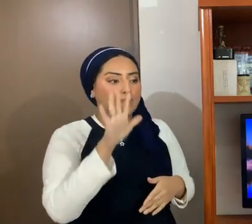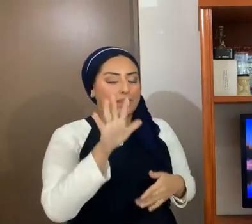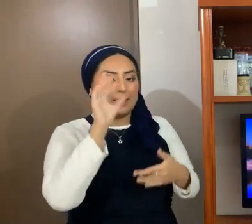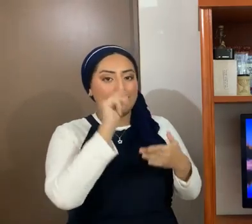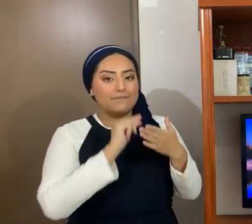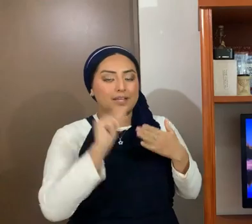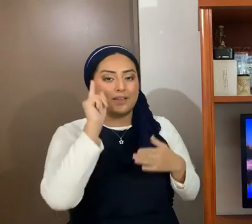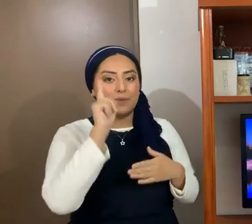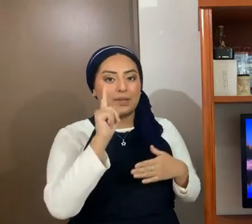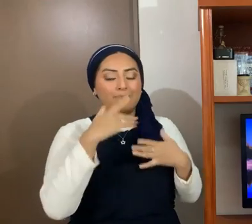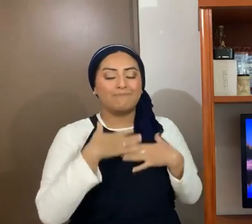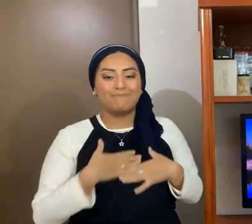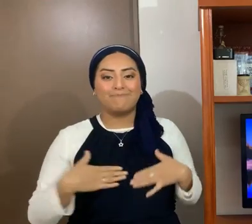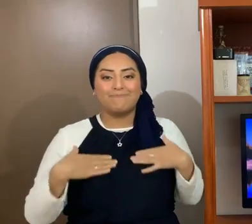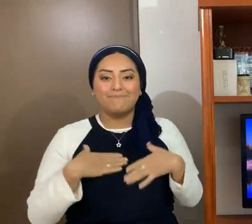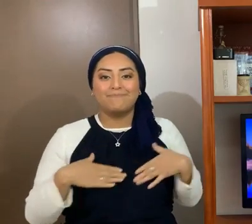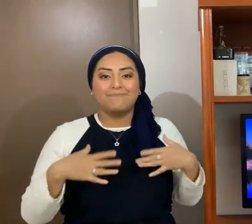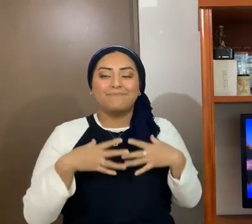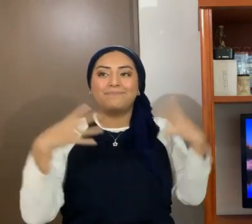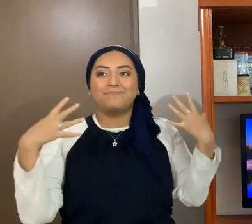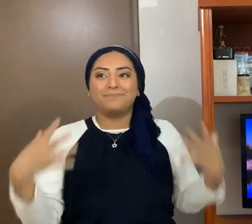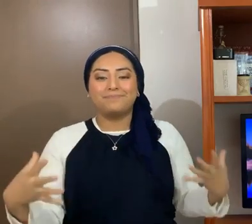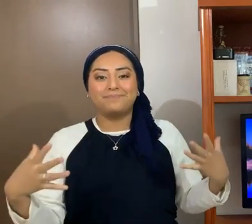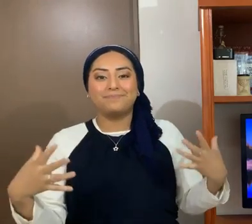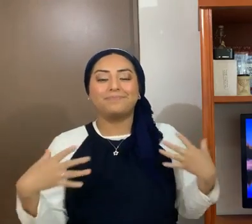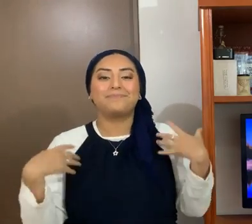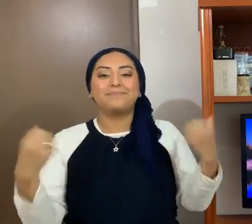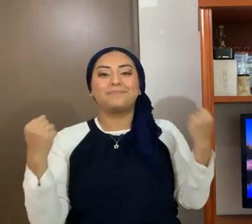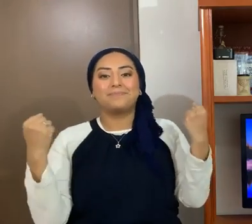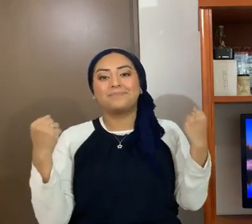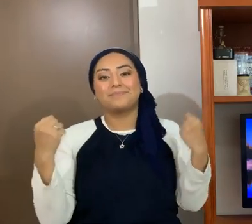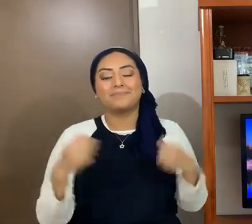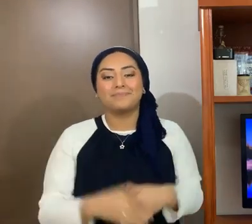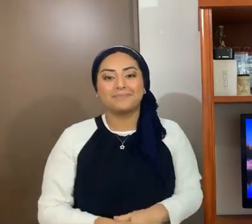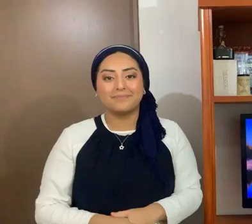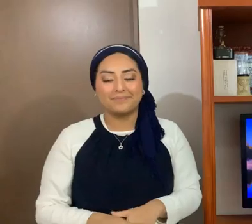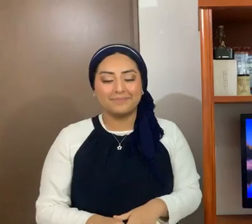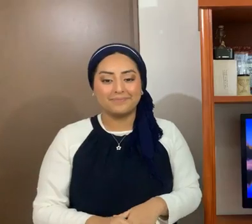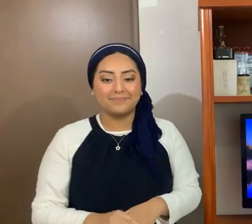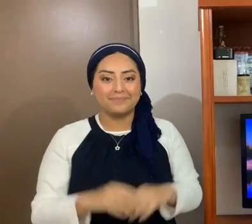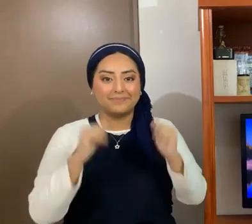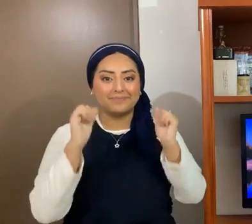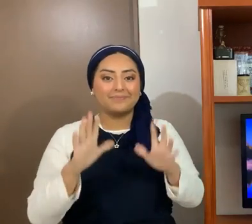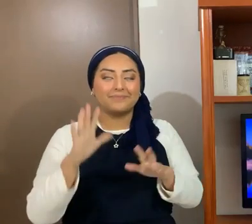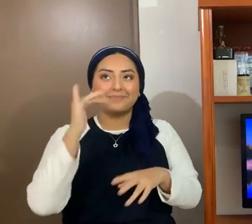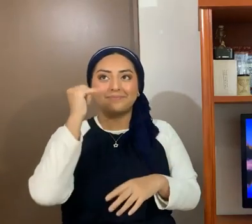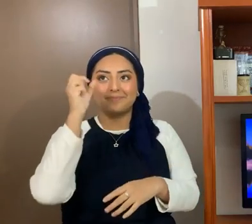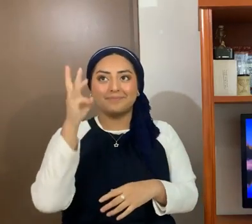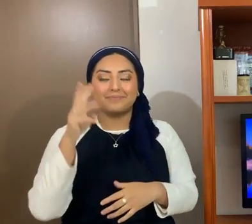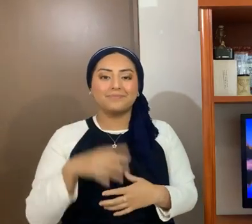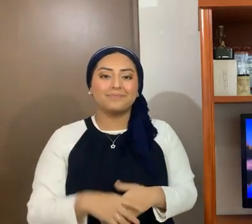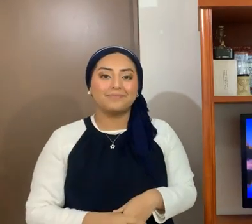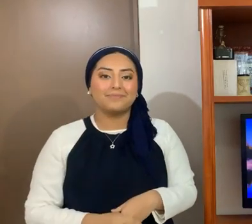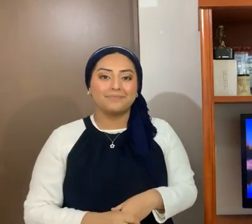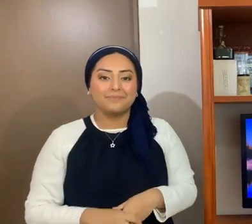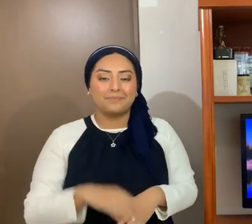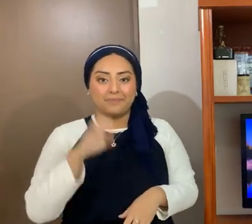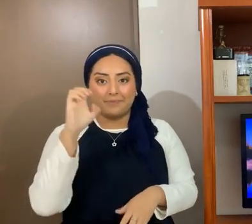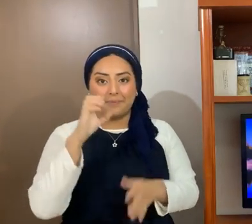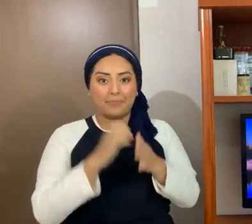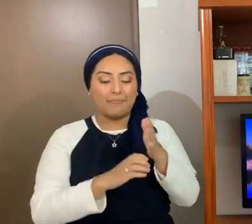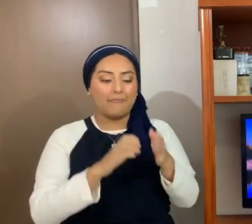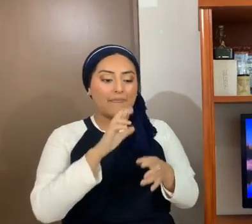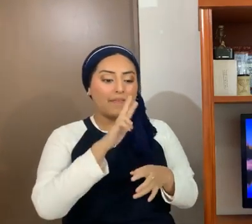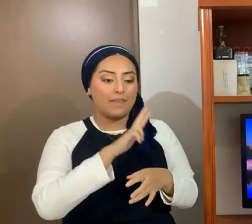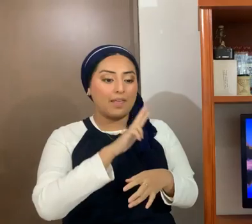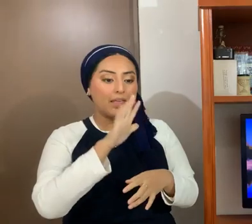verso 1, con mucho gozo. Aleluya, ánimo, ánimo. Sí, bendito es Yahshua HaMashiach. Éxodo